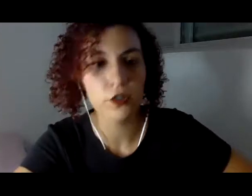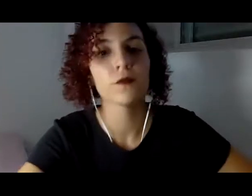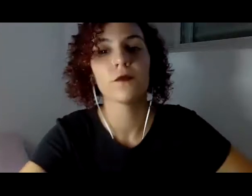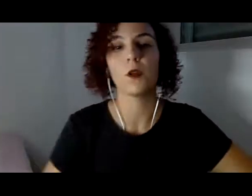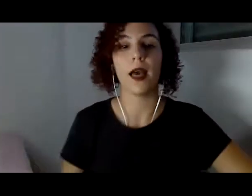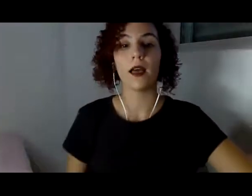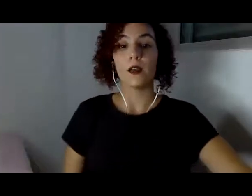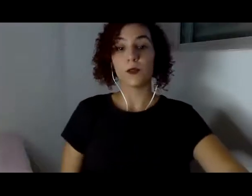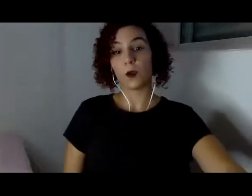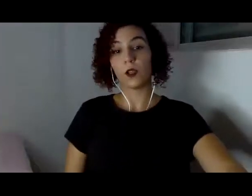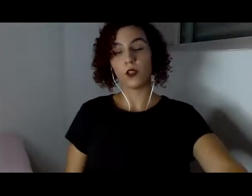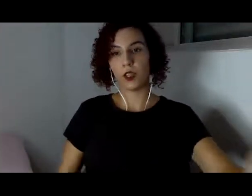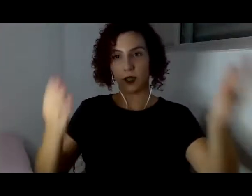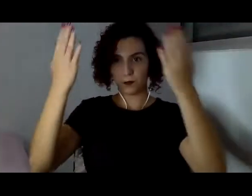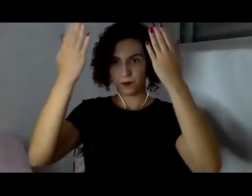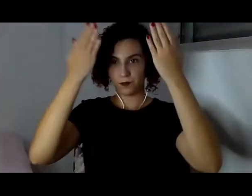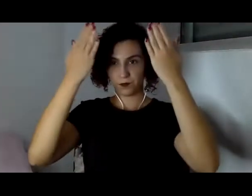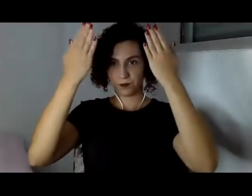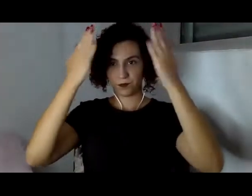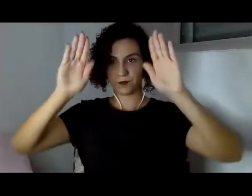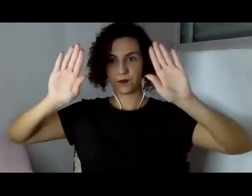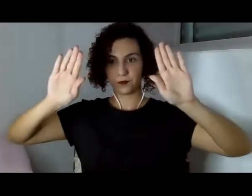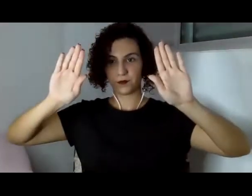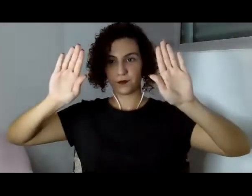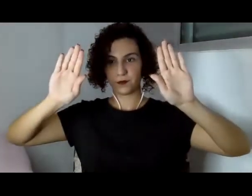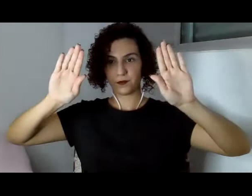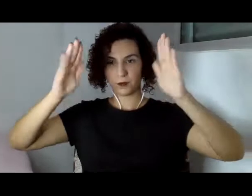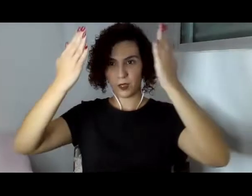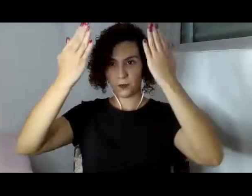o chat. Vamos lá. Psicologia.